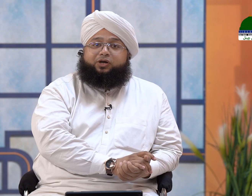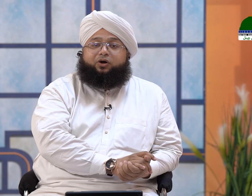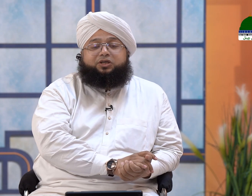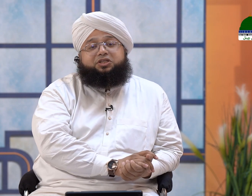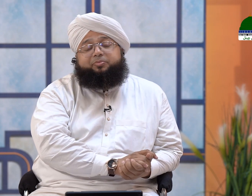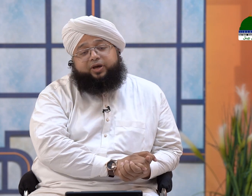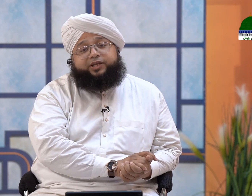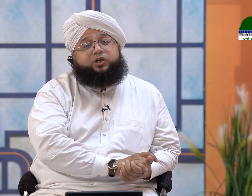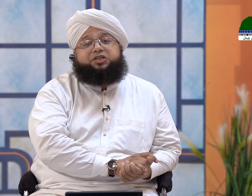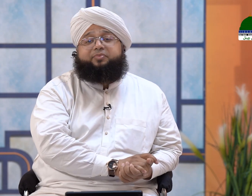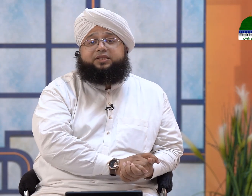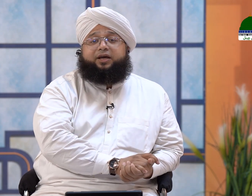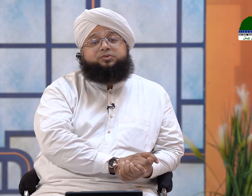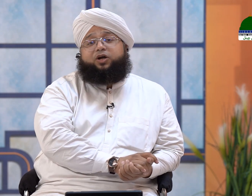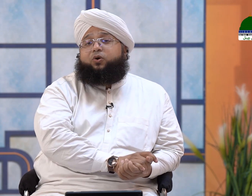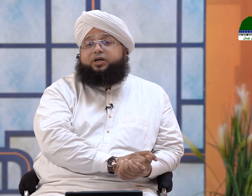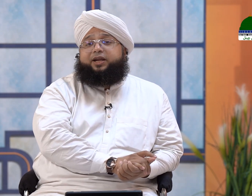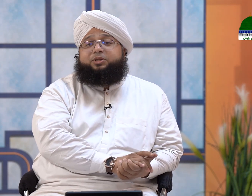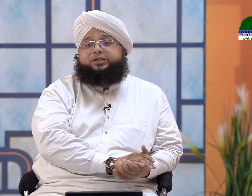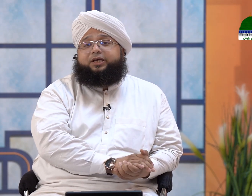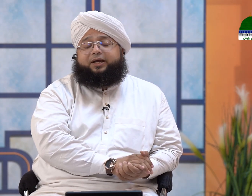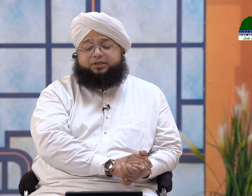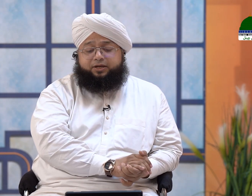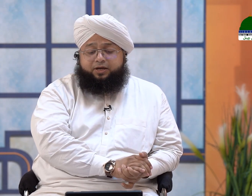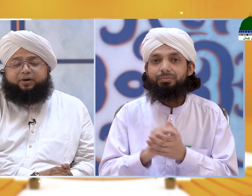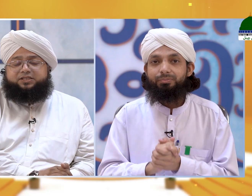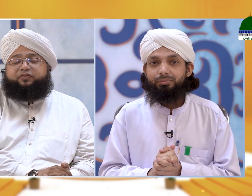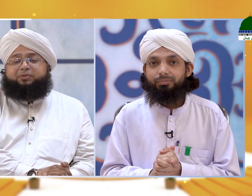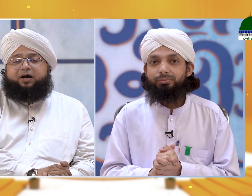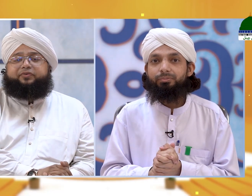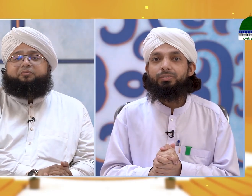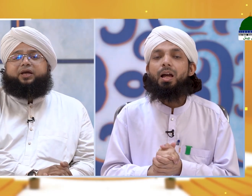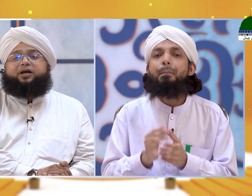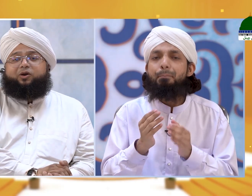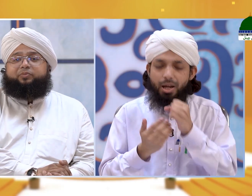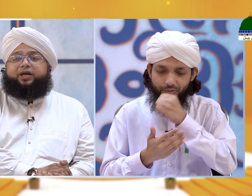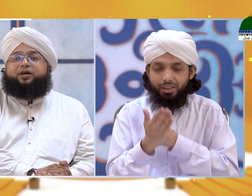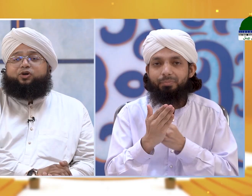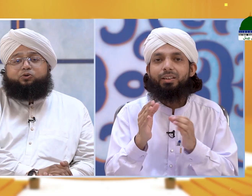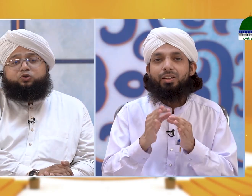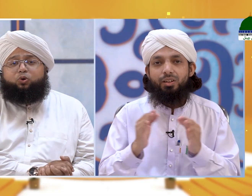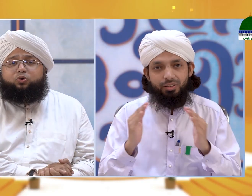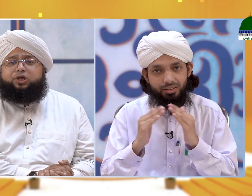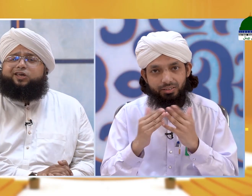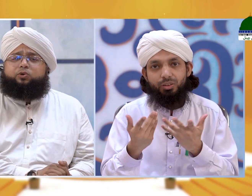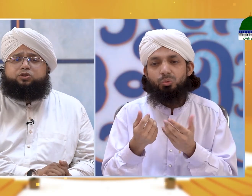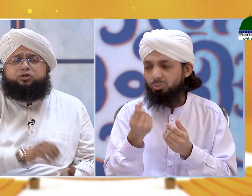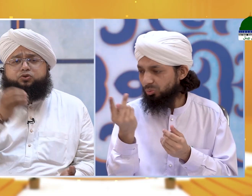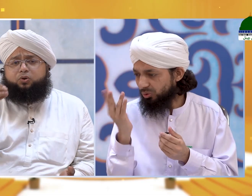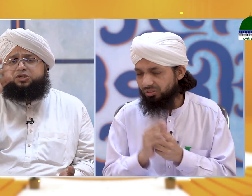اور کتنی پیاری اور اچھی بات ہیں۔ ہم ذرا غور کریں مدنی چینل کے ناظرین، بعض دفعہ محافل میں، گھروں میں کچھ لوگ ہوتے ہیں کہ وہ اتنی زور سے